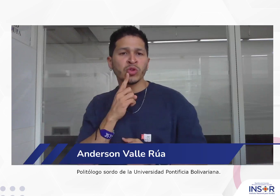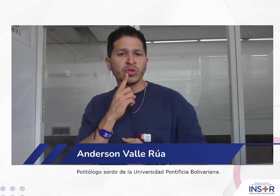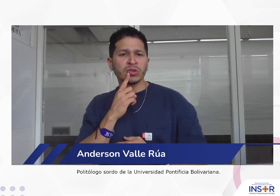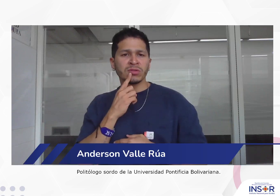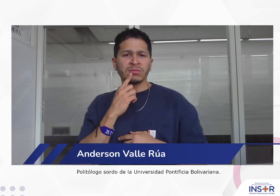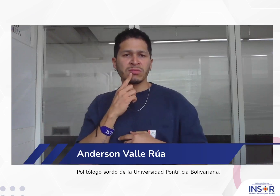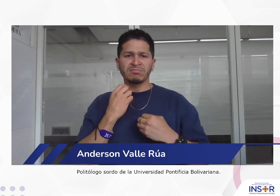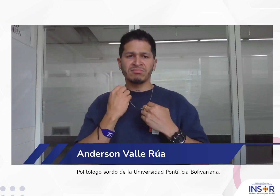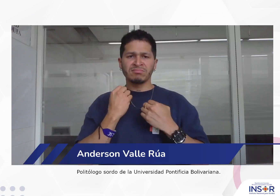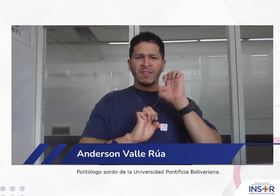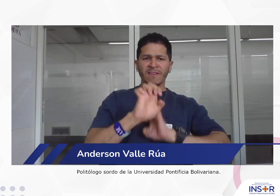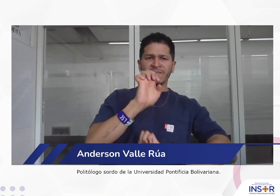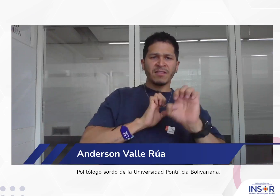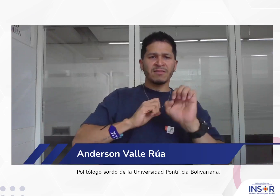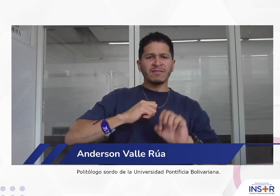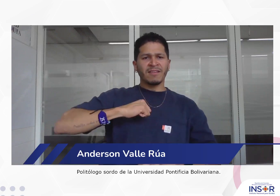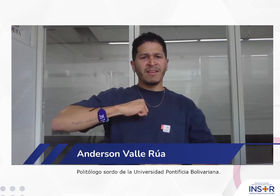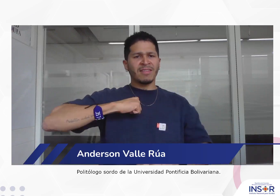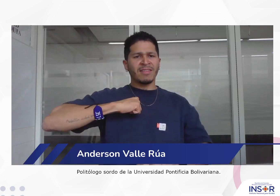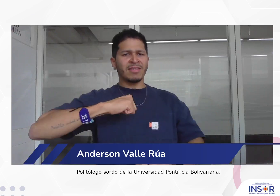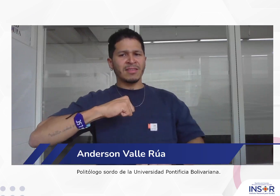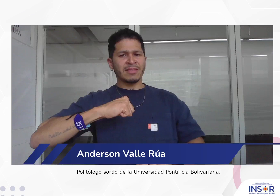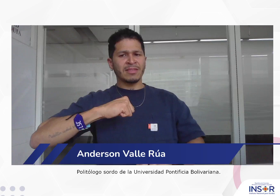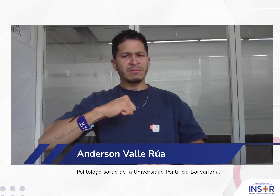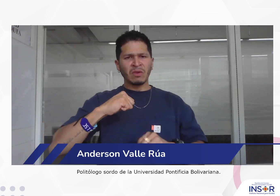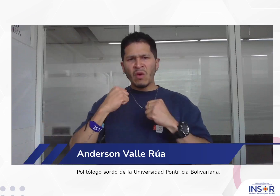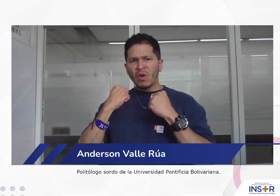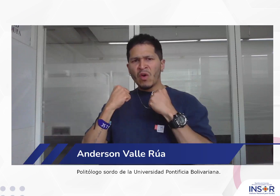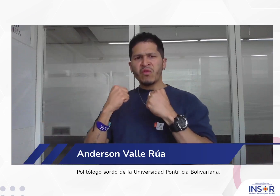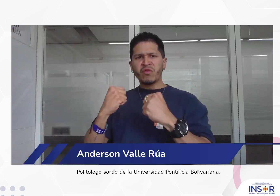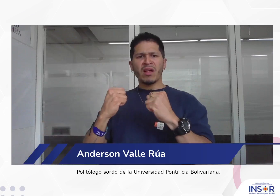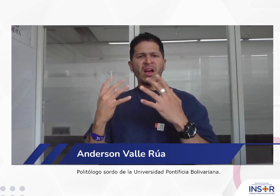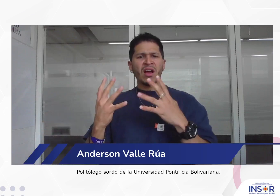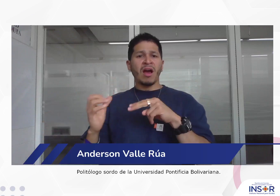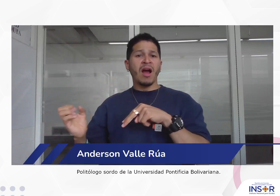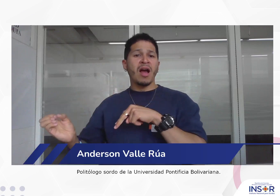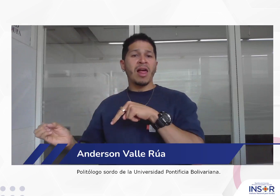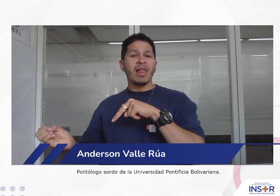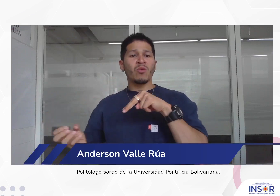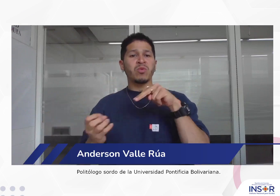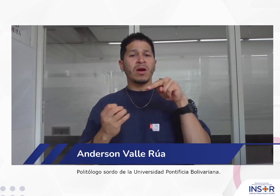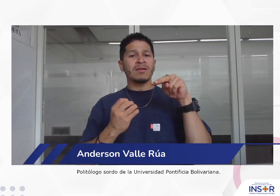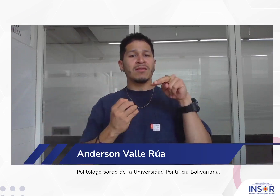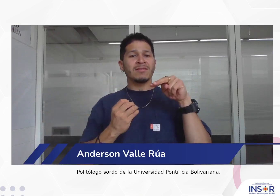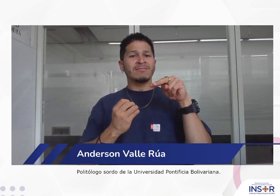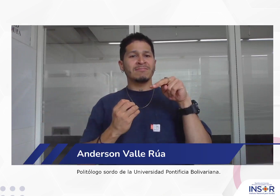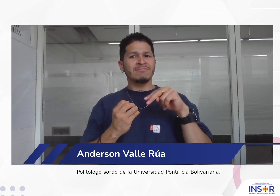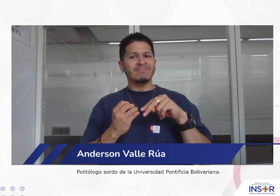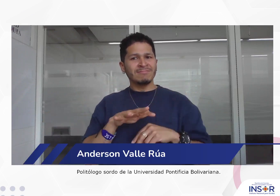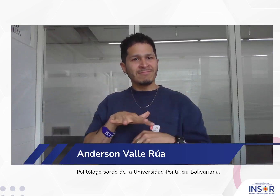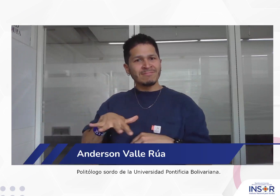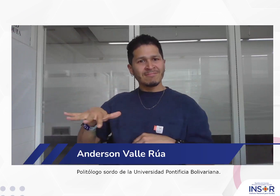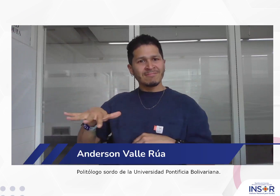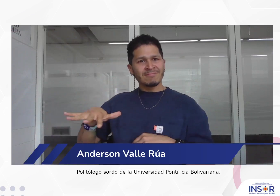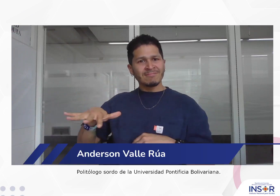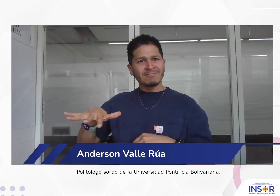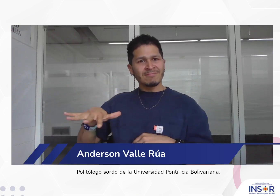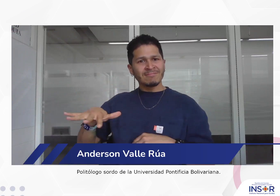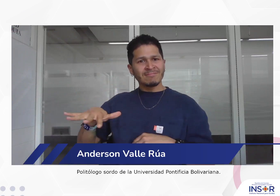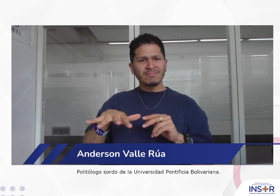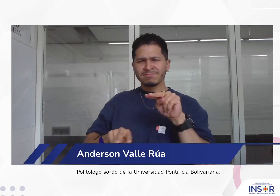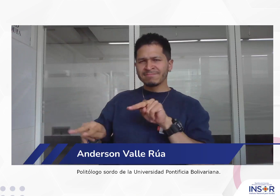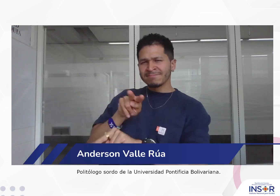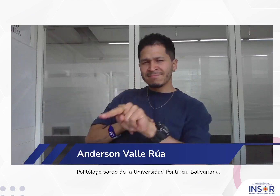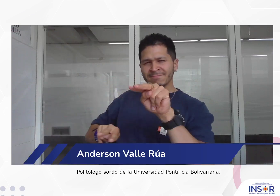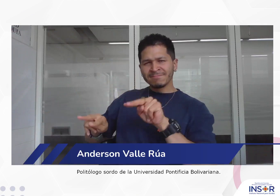la lengua, la cultura sorda y esa defensa de derechos como comunidad en el entorno